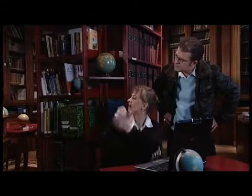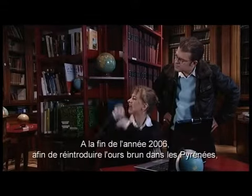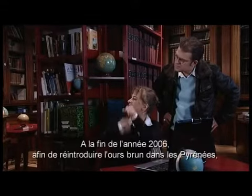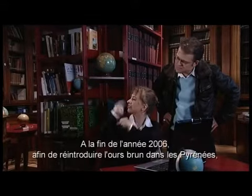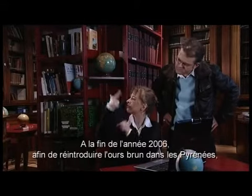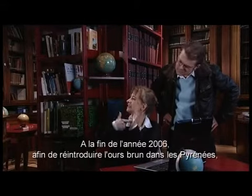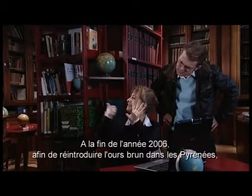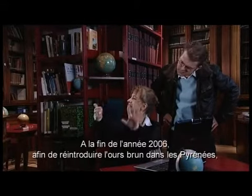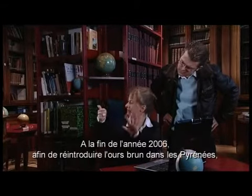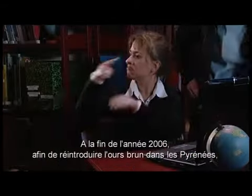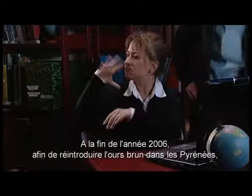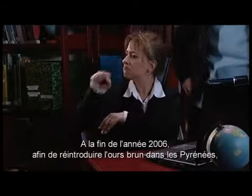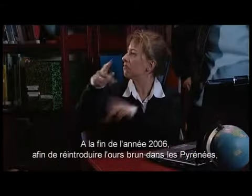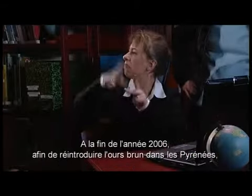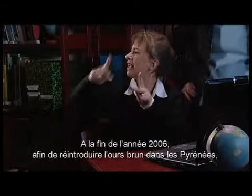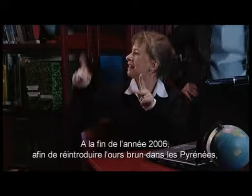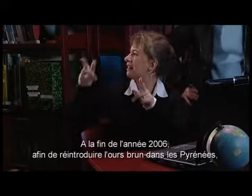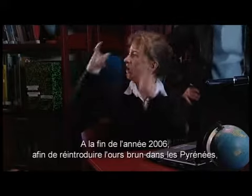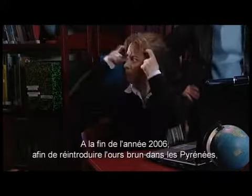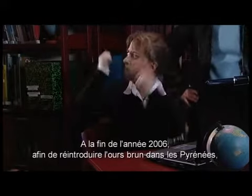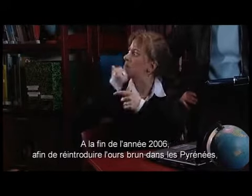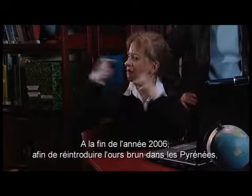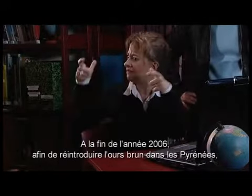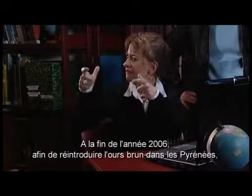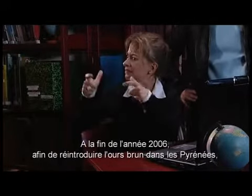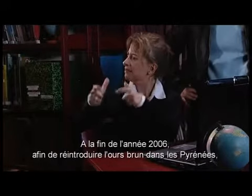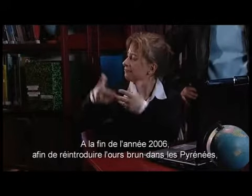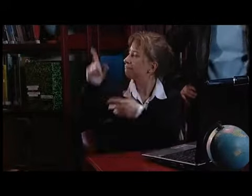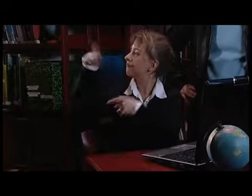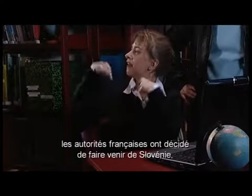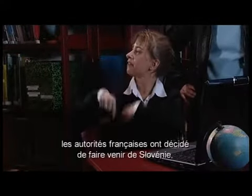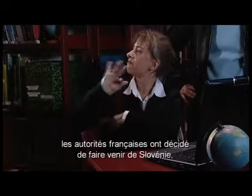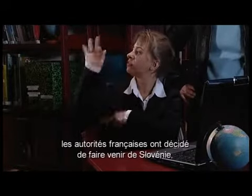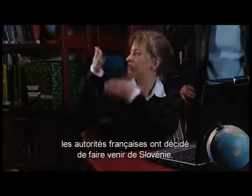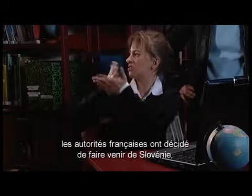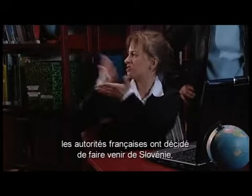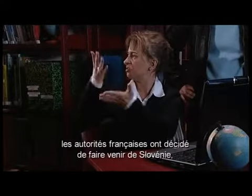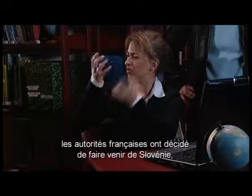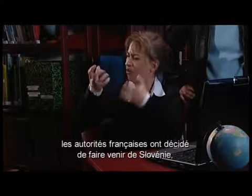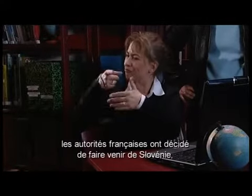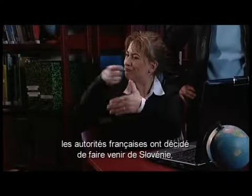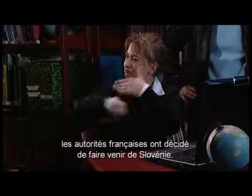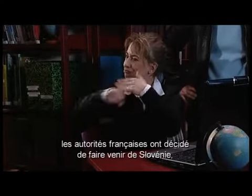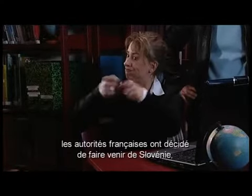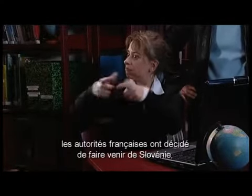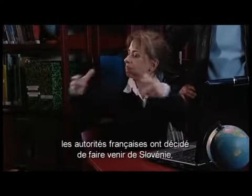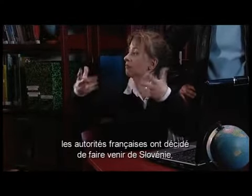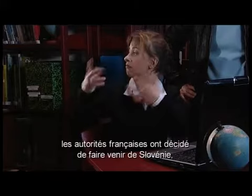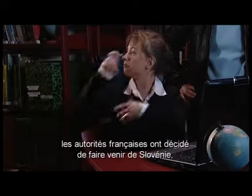À la fin de l'année 2006, afin de réintroduire l'ours brun dans les Pyrénées, les autorités françaises ont décidé de faire venir de Slovénie pour qu'il